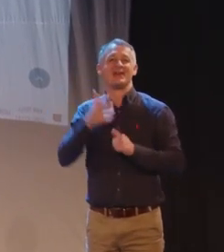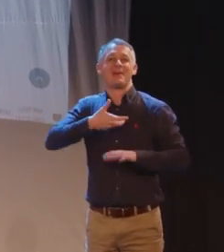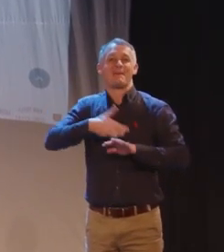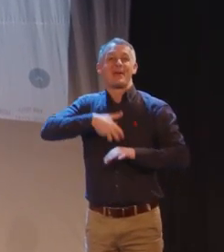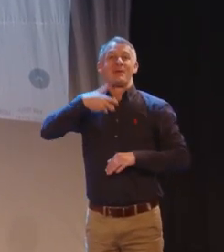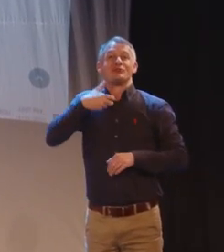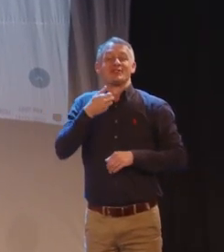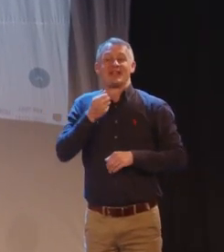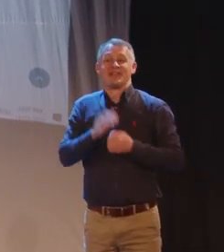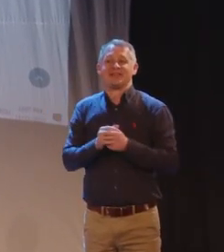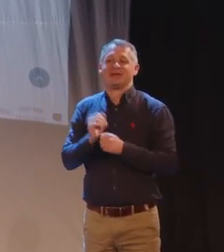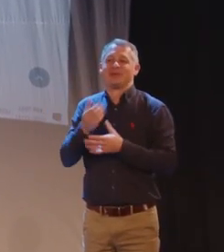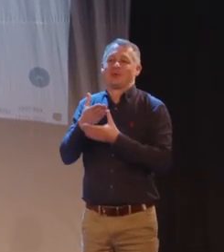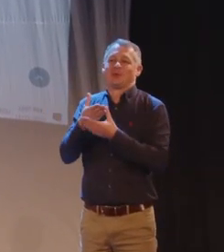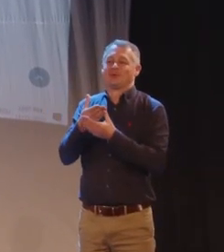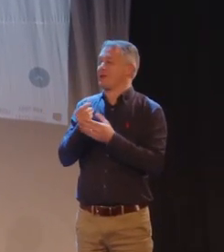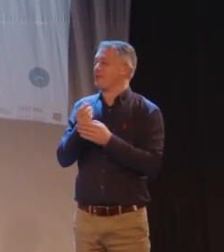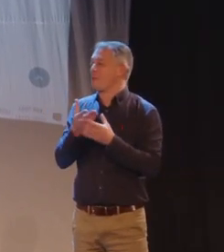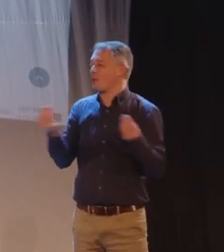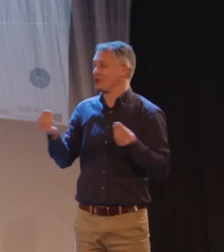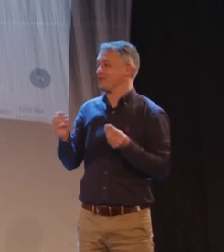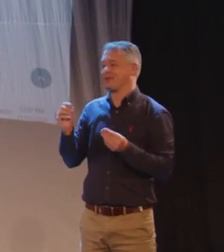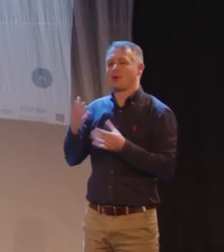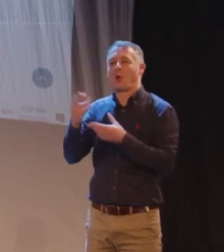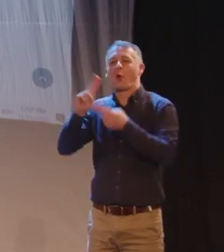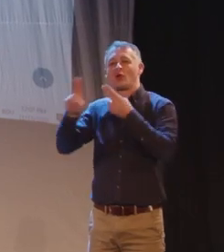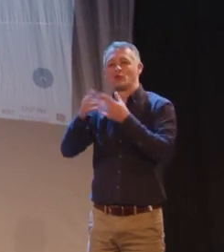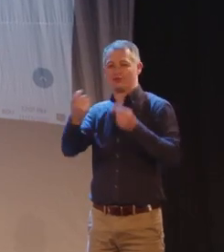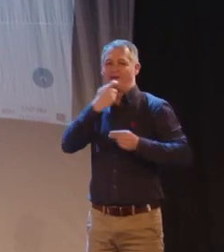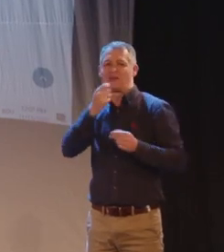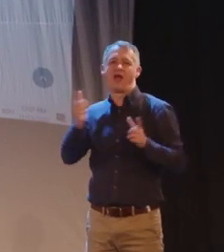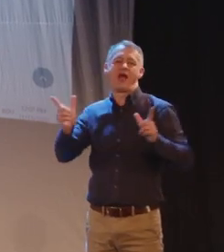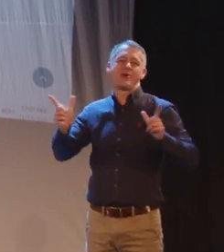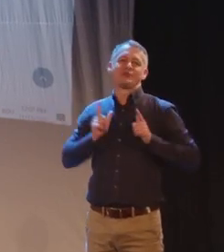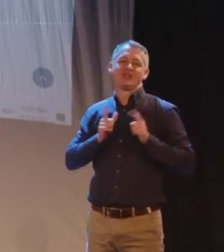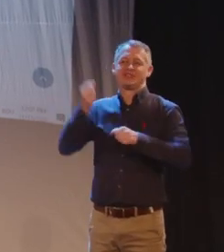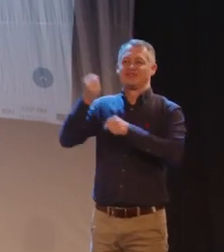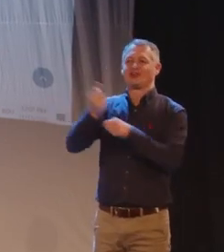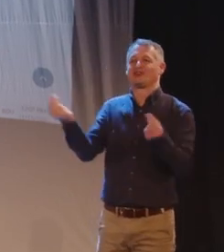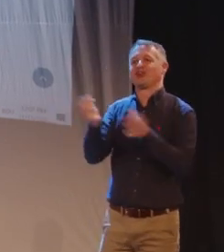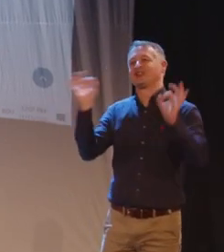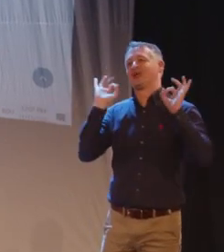Foarte mulți ani și de când am cunoscut-o am așteptat să facă ceva